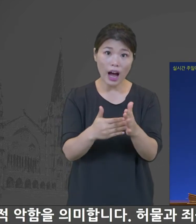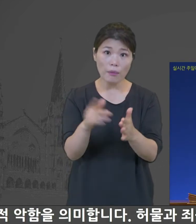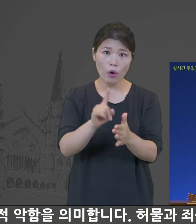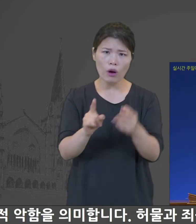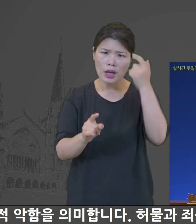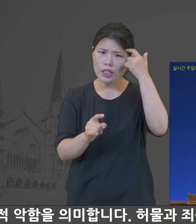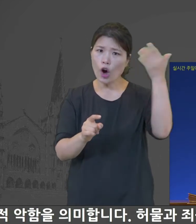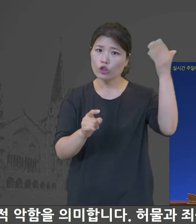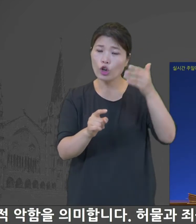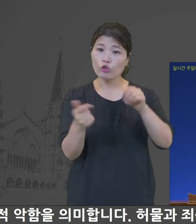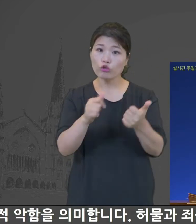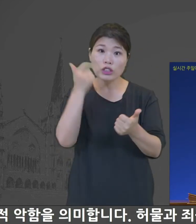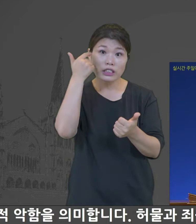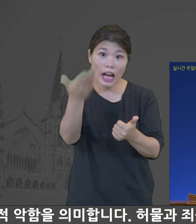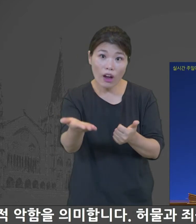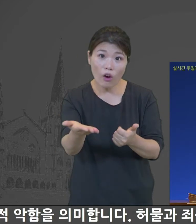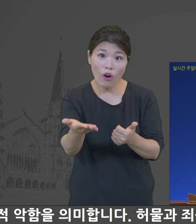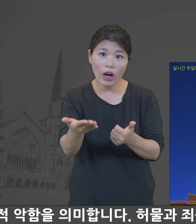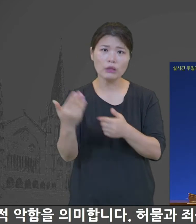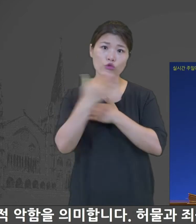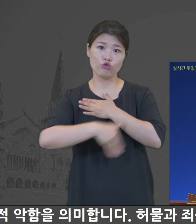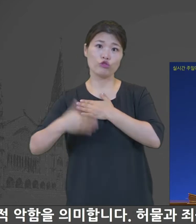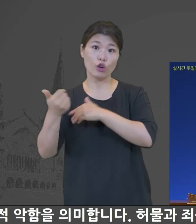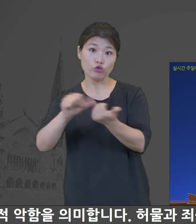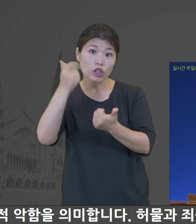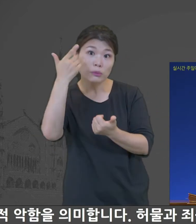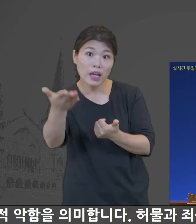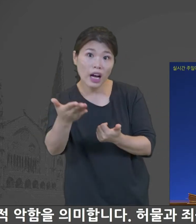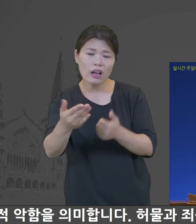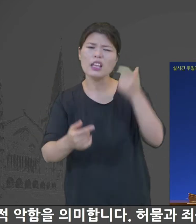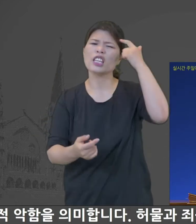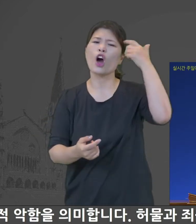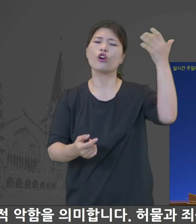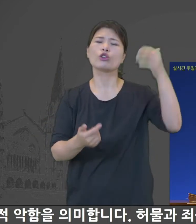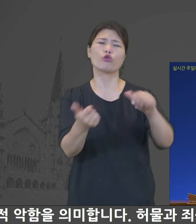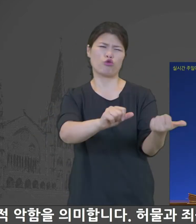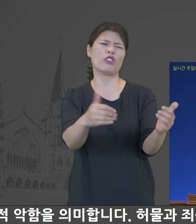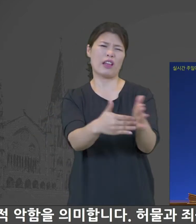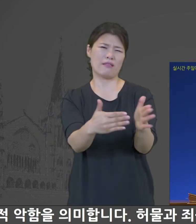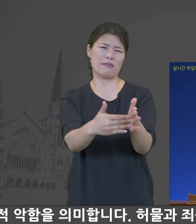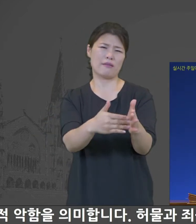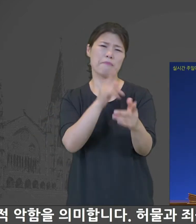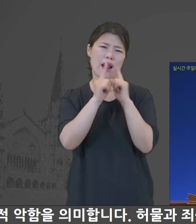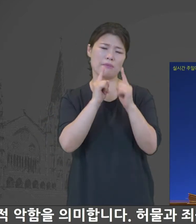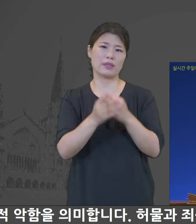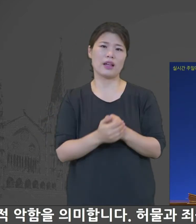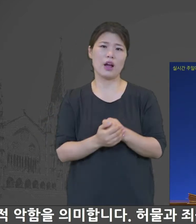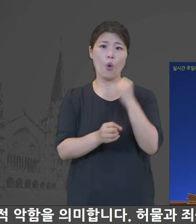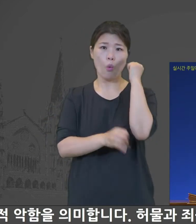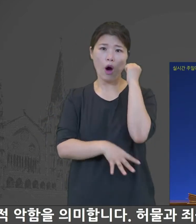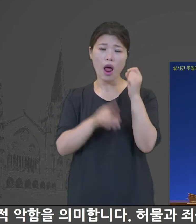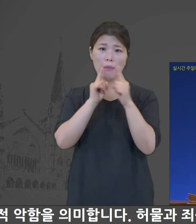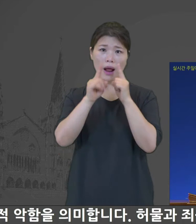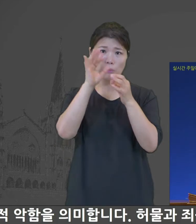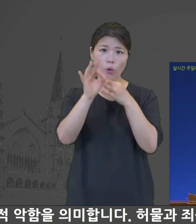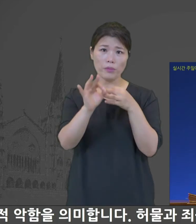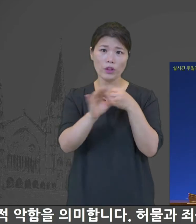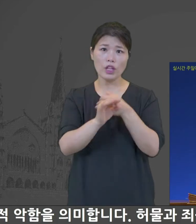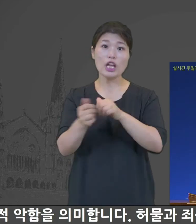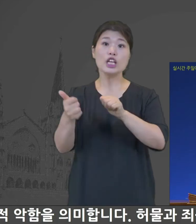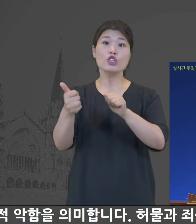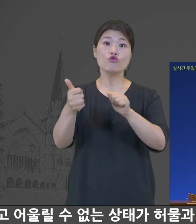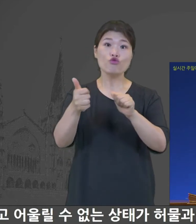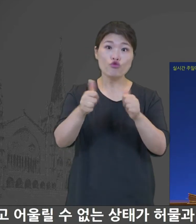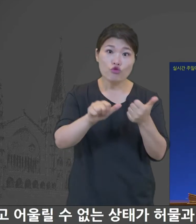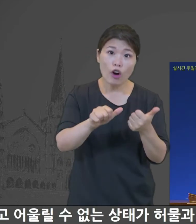죽은 것일까요? 육적으로 죽은 것일까요? 영적으로 죽은 것이죠. 그래서 원문의 표현을 보면 죽어 있다라는 말을